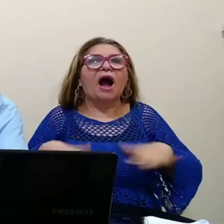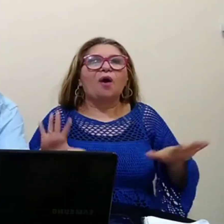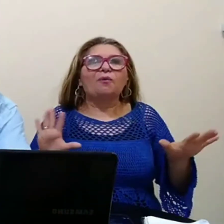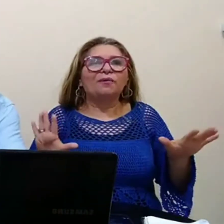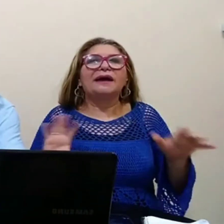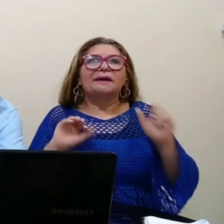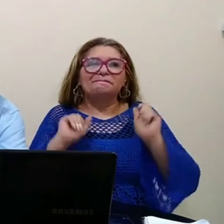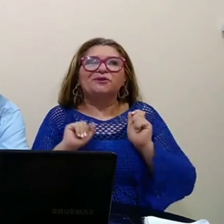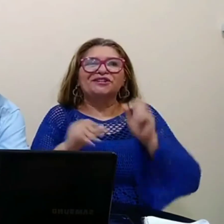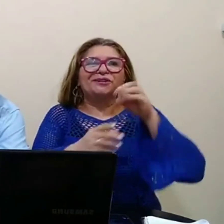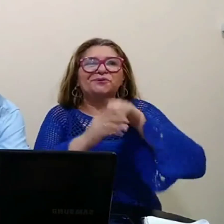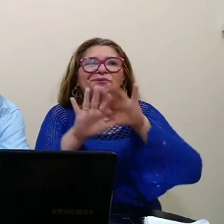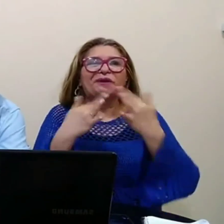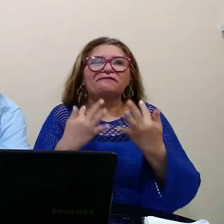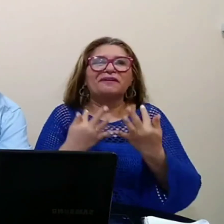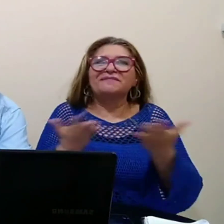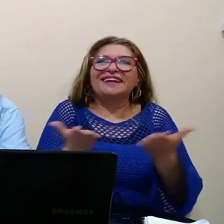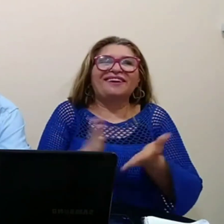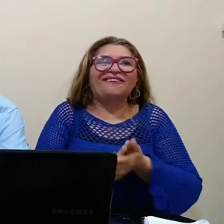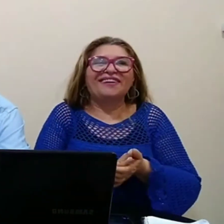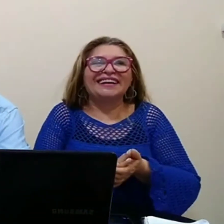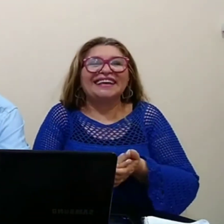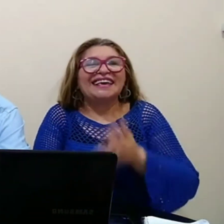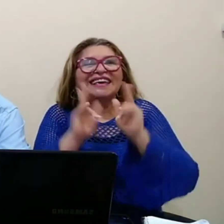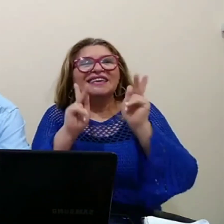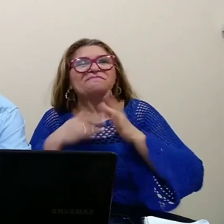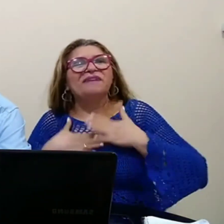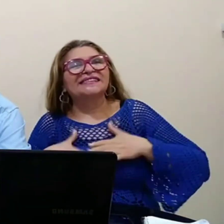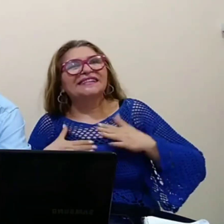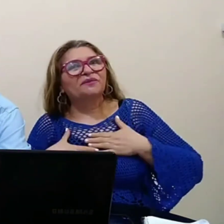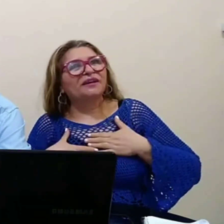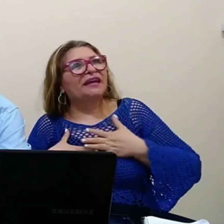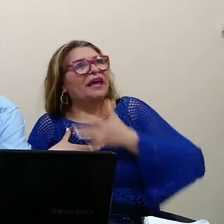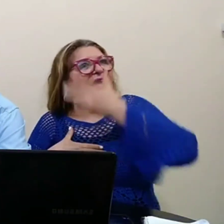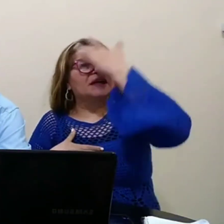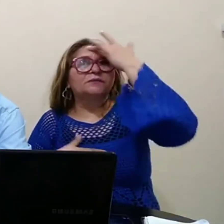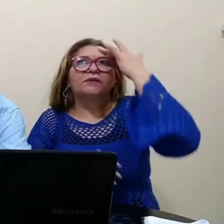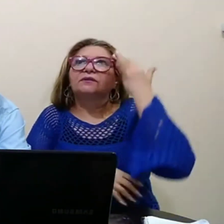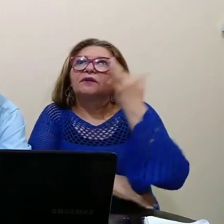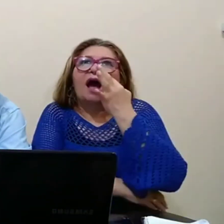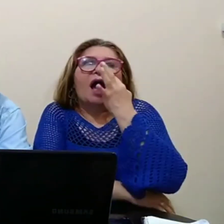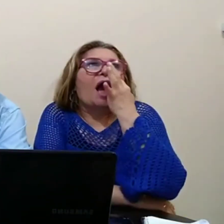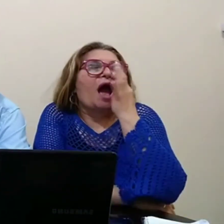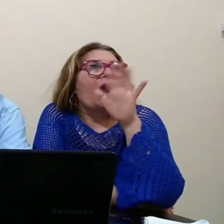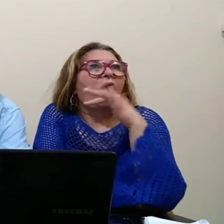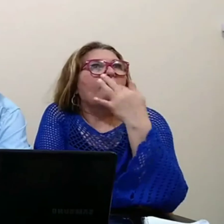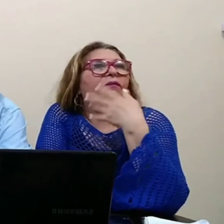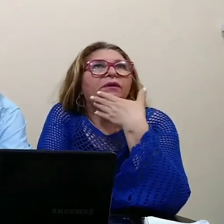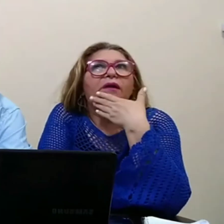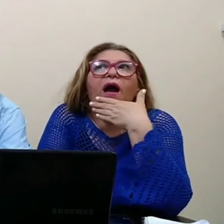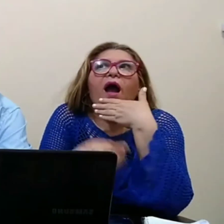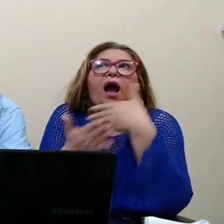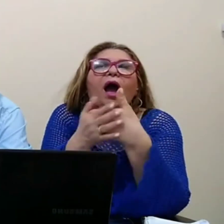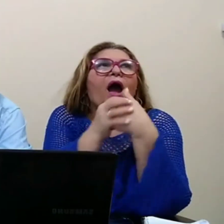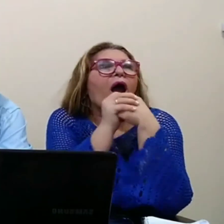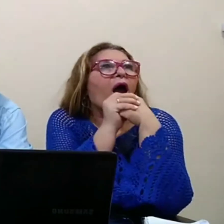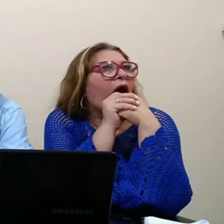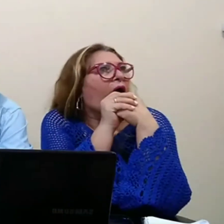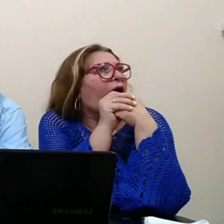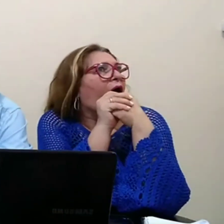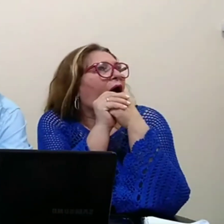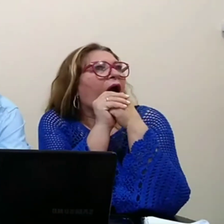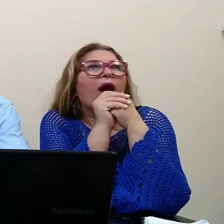seio familiar, isso realmente ia fazer uma grande diferença. A família, com certeza, iria